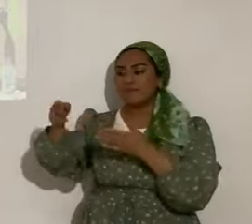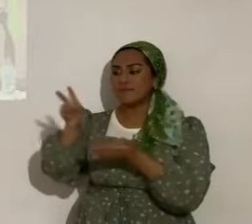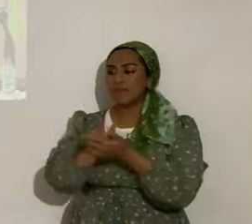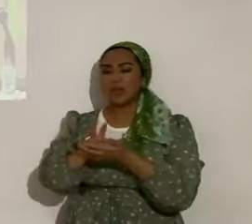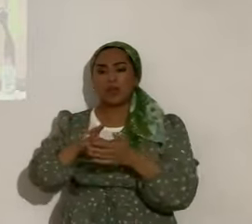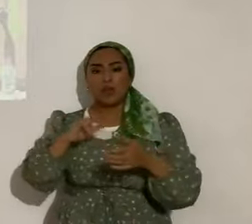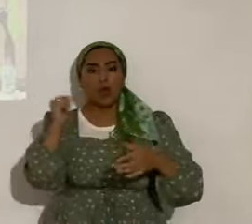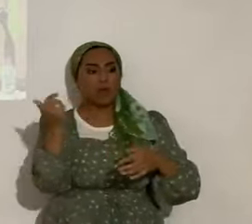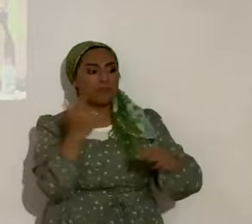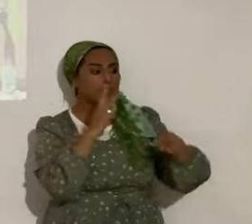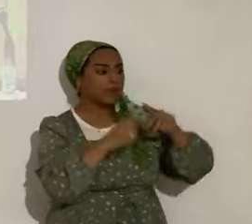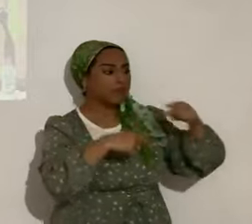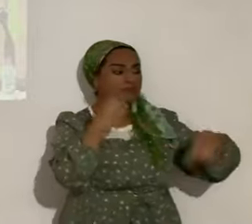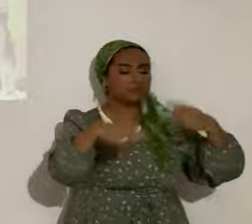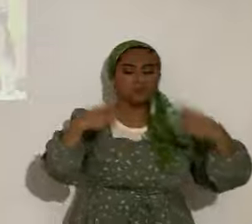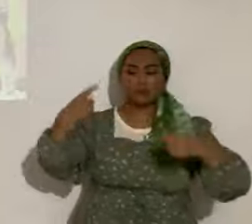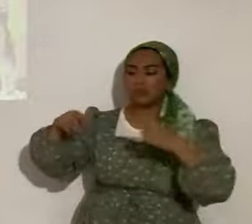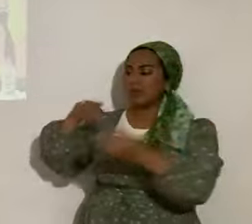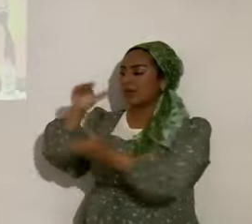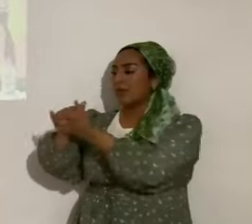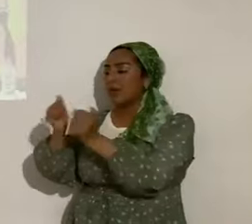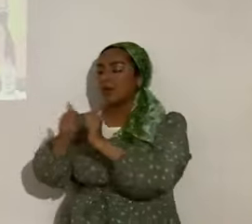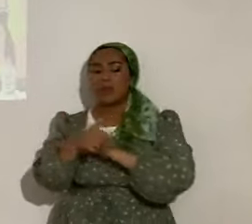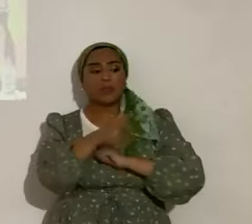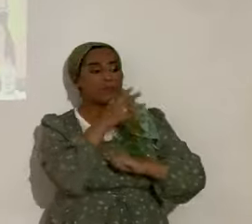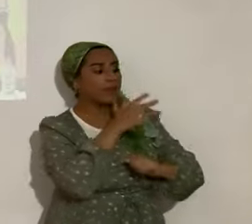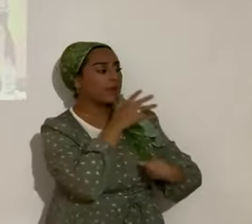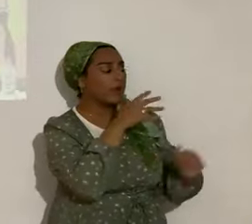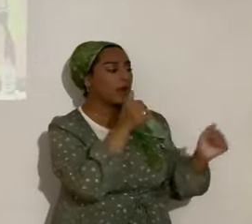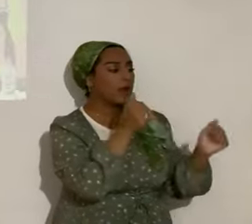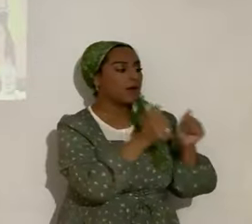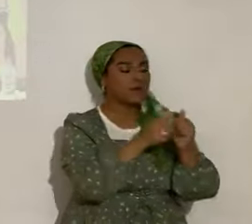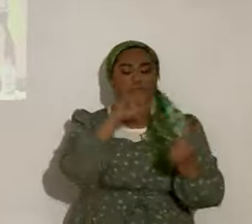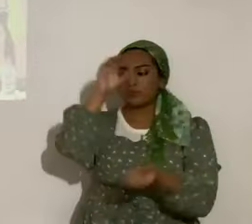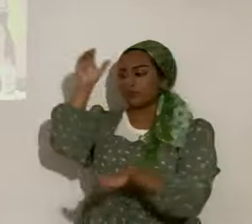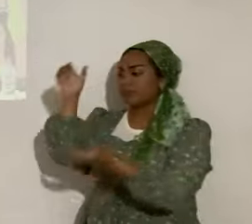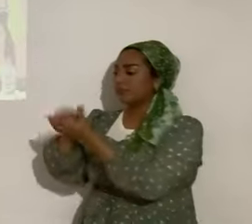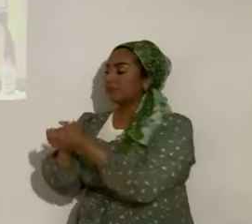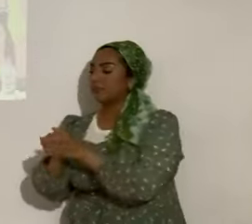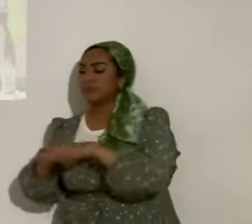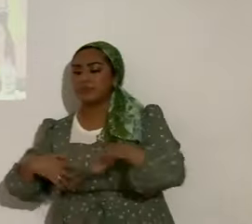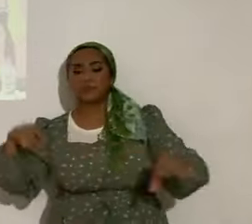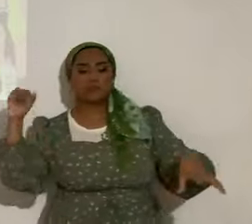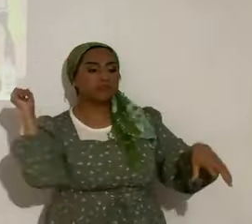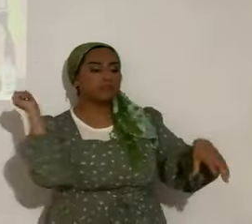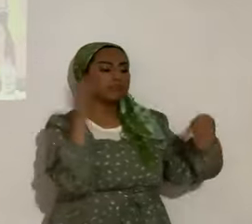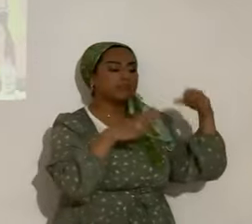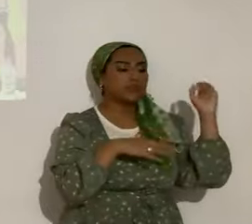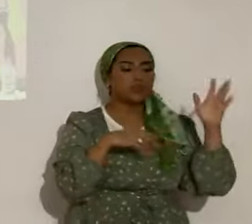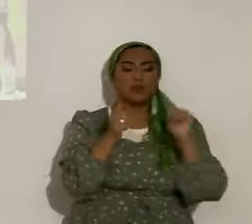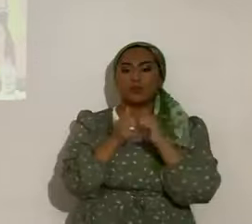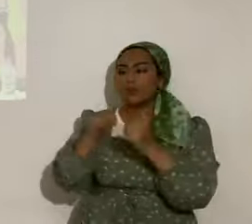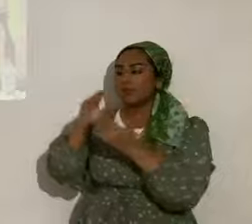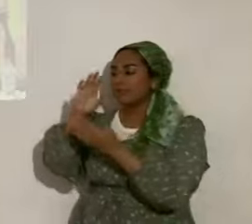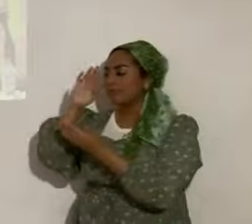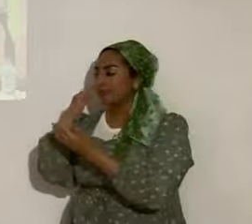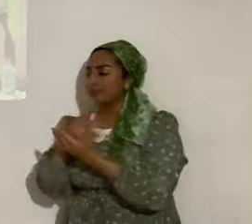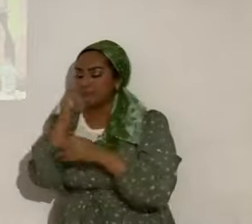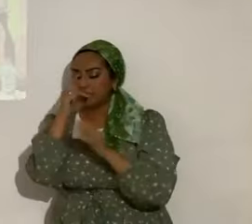mundo está peleando, el esposo con la mamá con el esposo, hasta se avientan objetos con los hijos, un